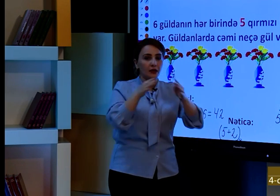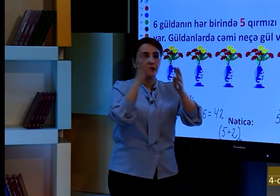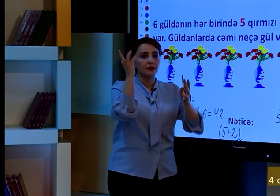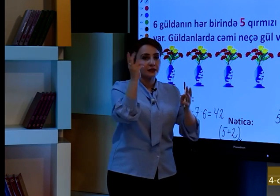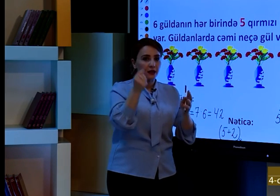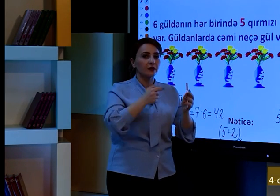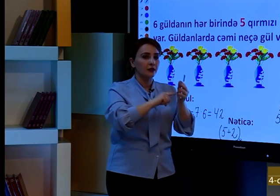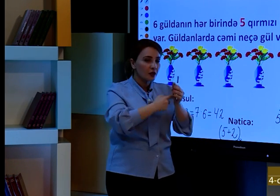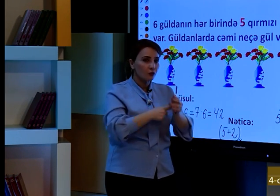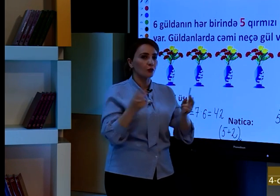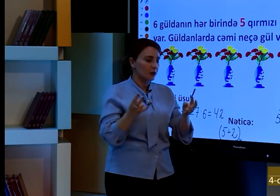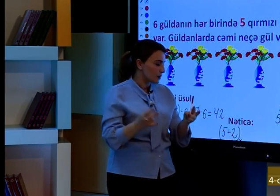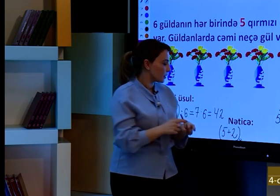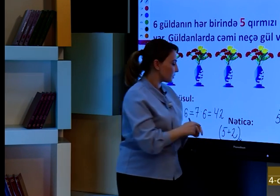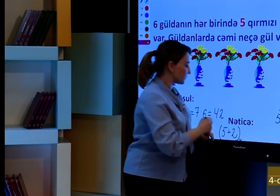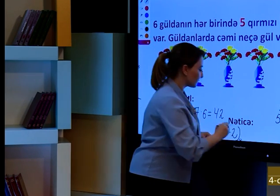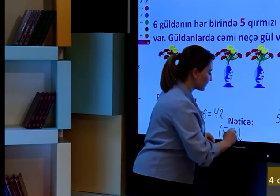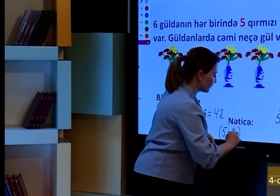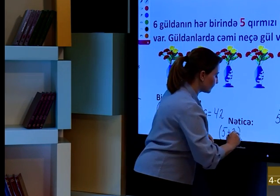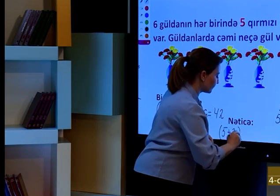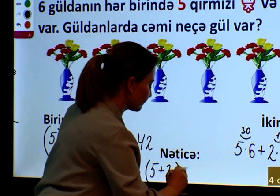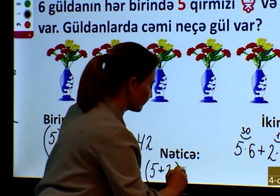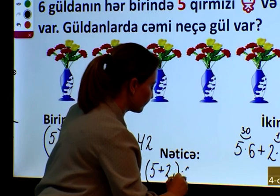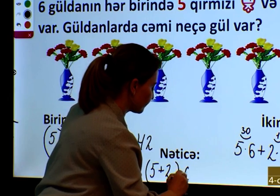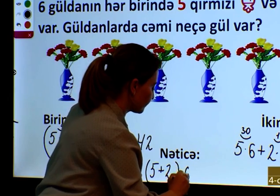güldanların sayına vurmaq lazımdır.